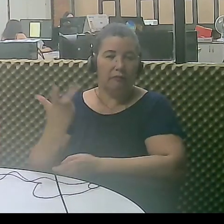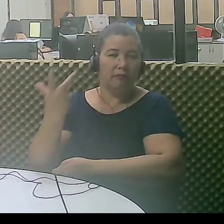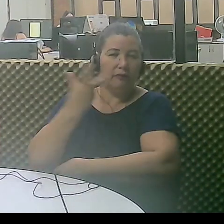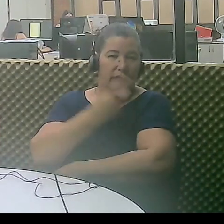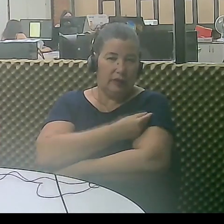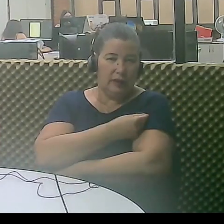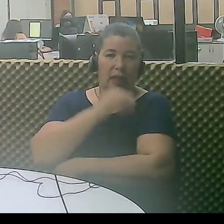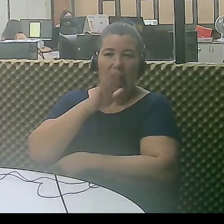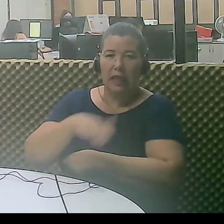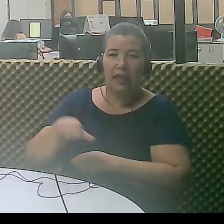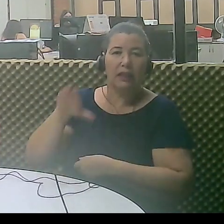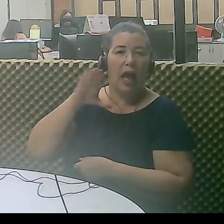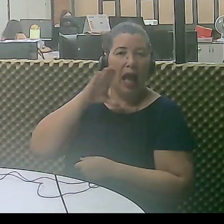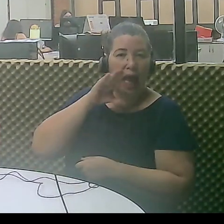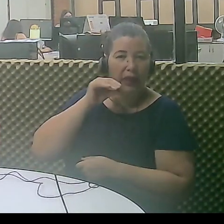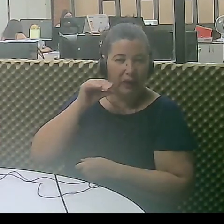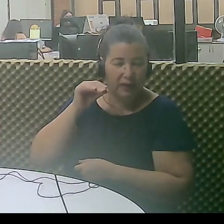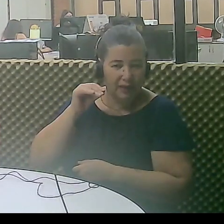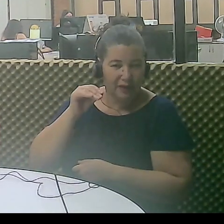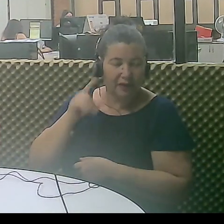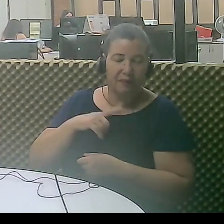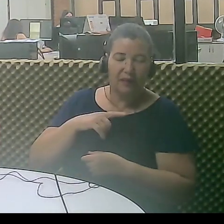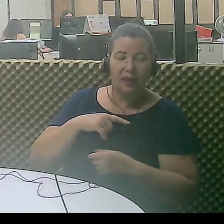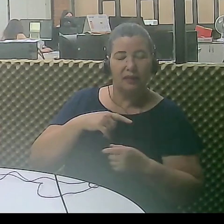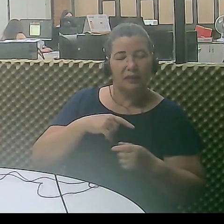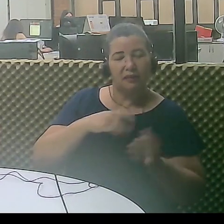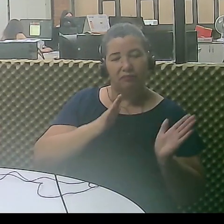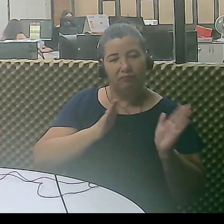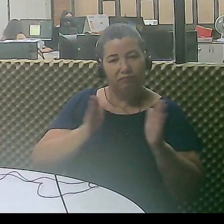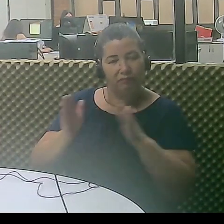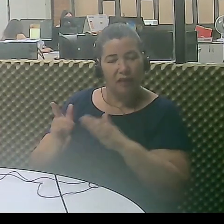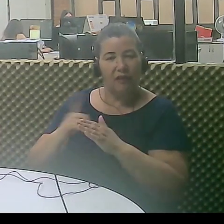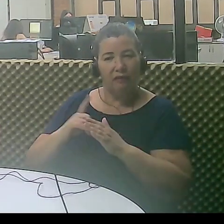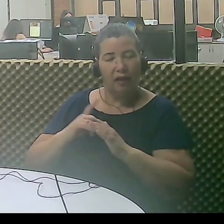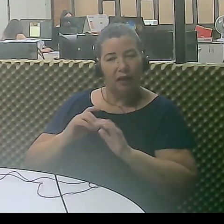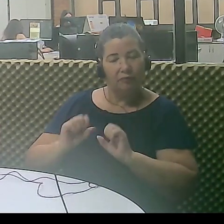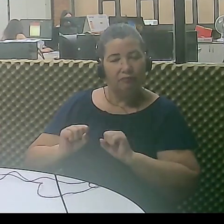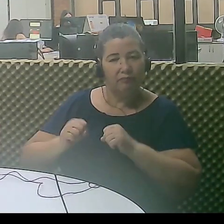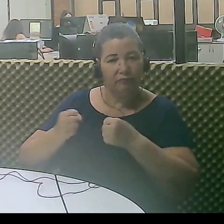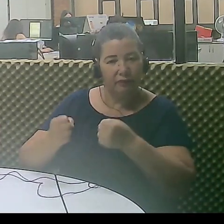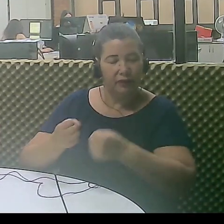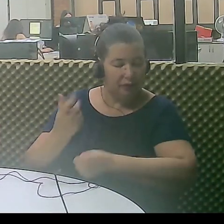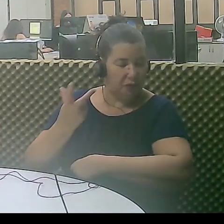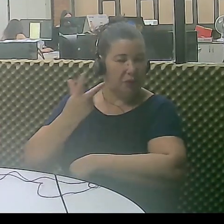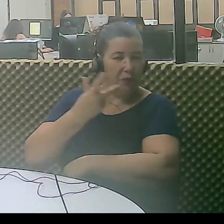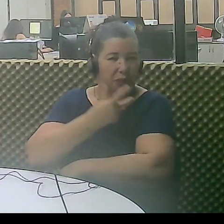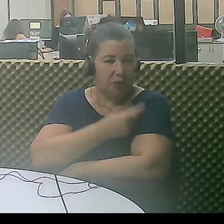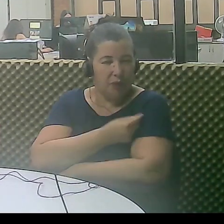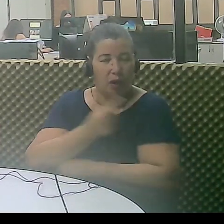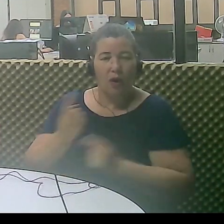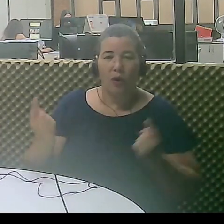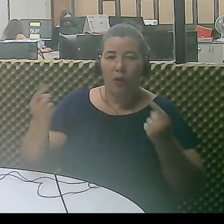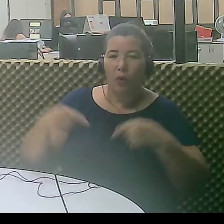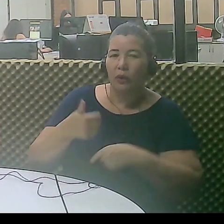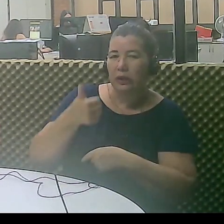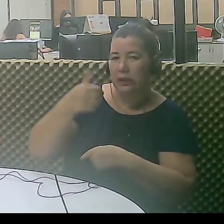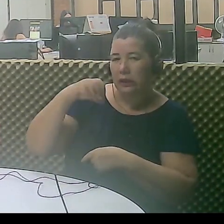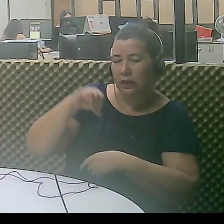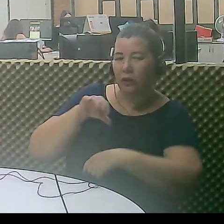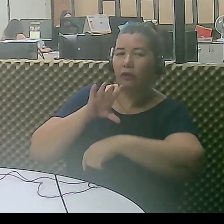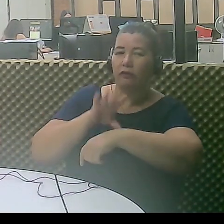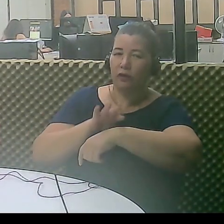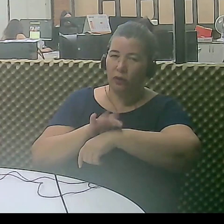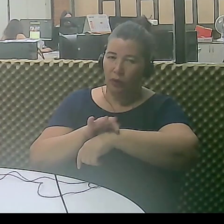para crianças e adolescentes. Durante a campanha serão reforçadas as ações para imunização contra 19 doenças,